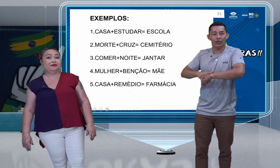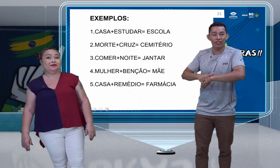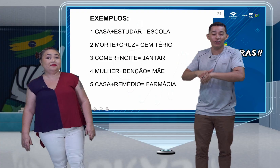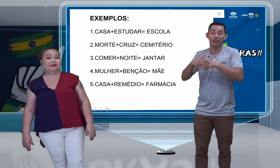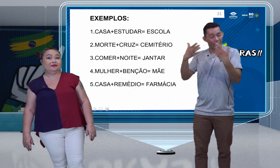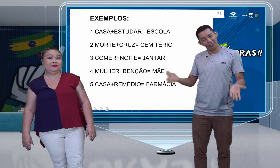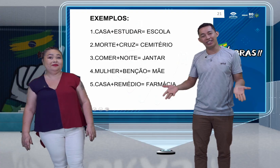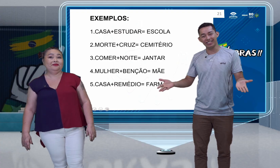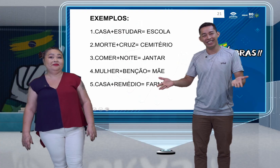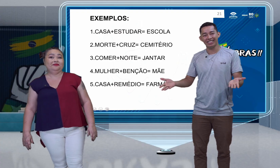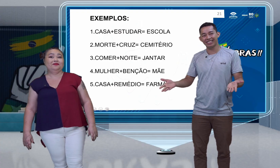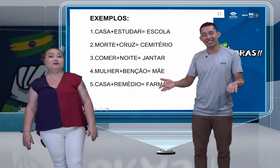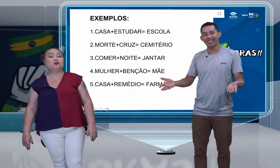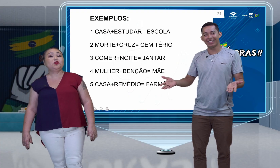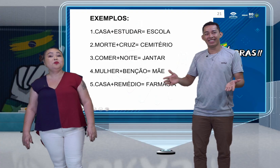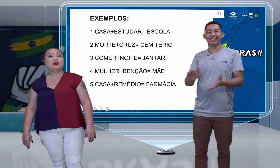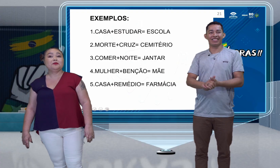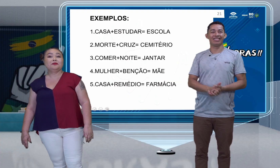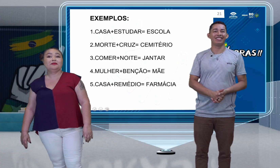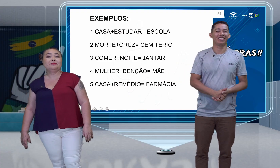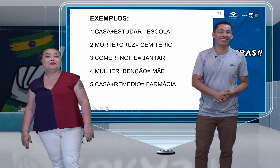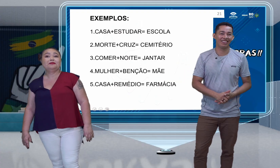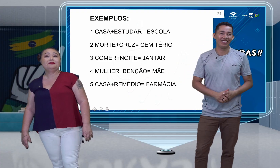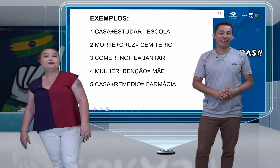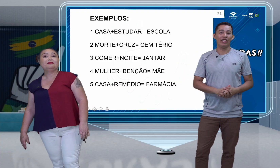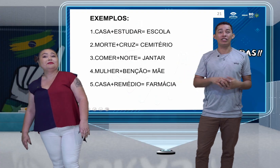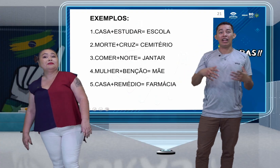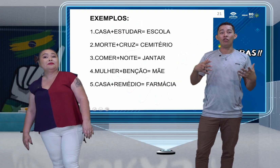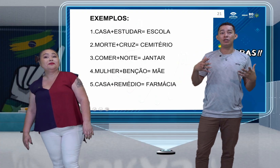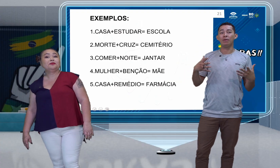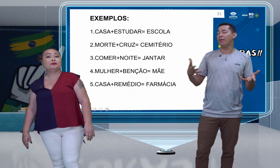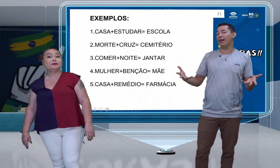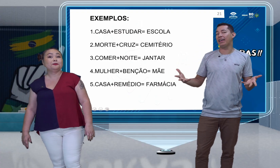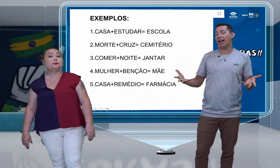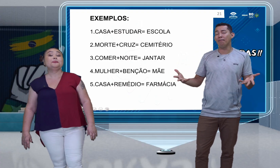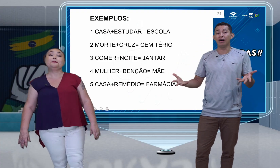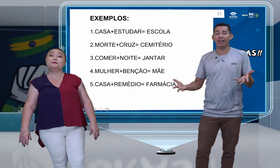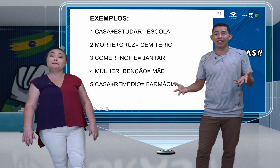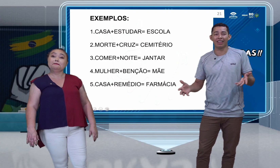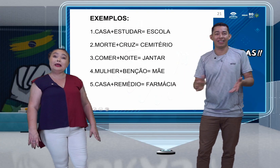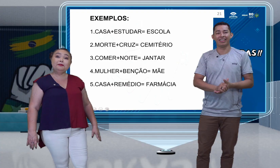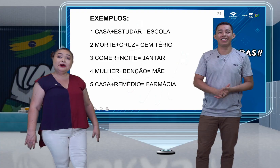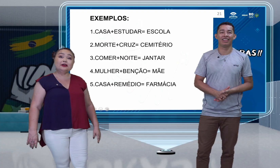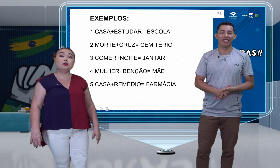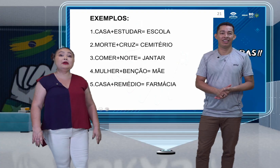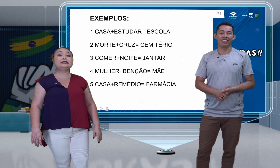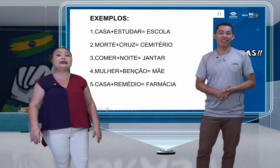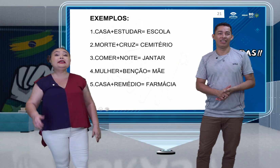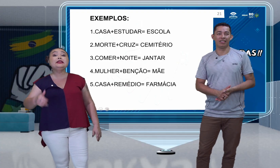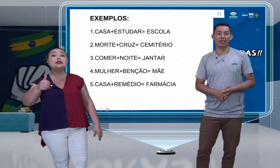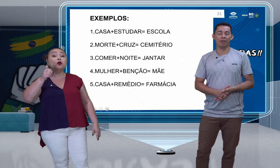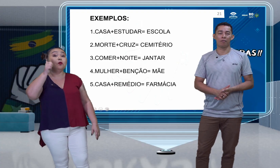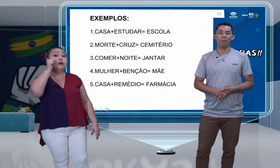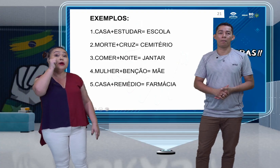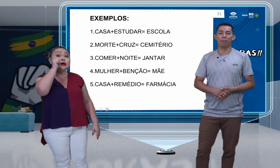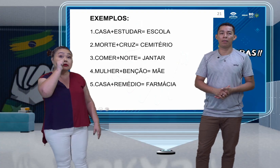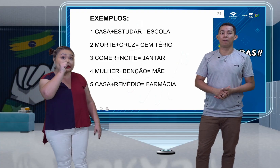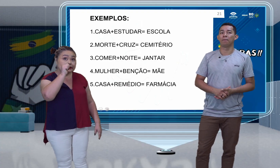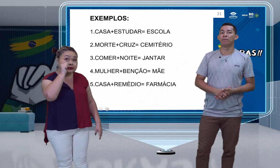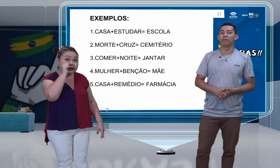noite, eu estou jantando. Muito bem. E o sinal de mamãe? A mãe. A mãe, como é que seria então? O sinal